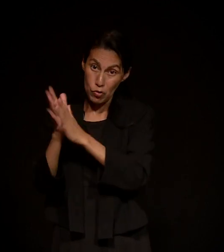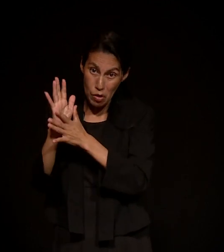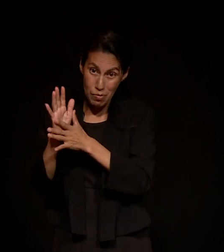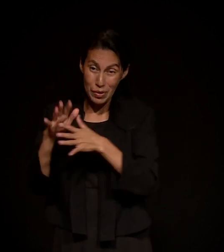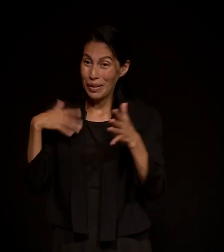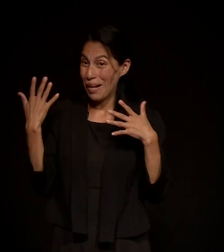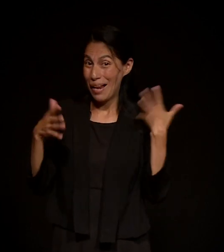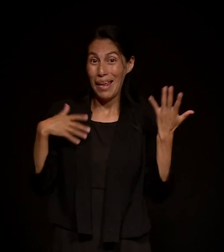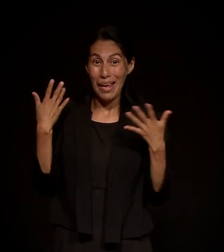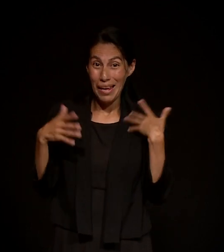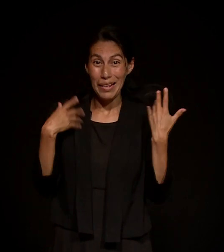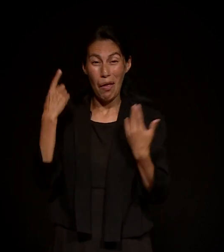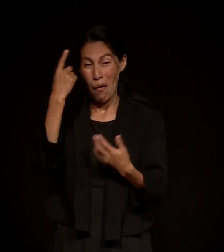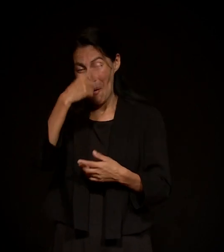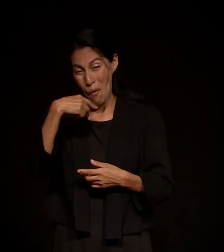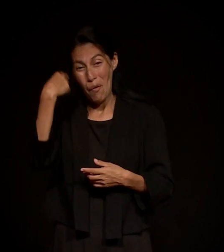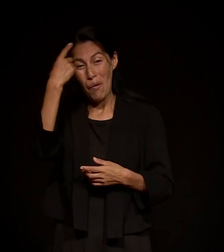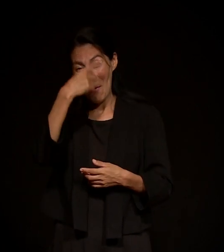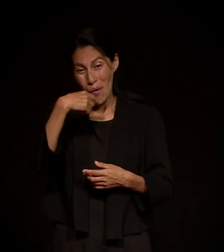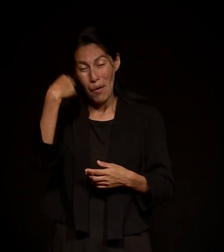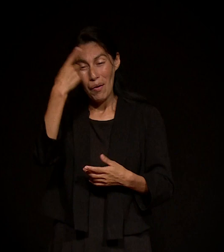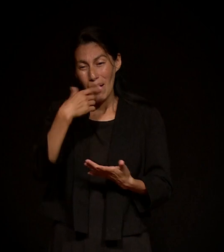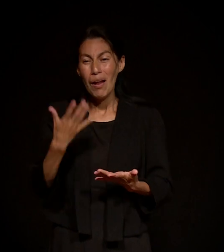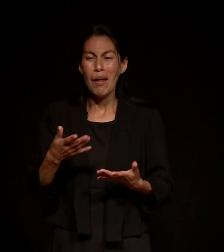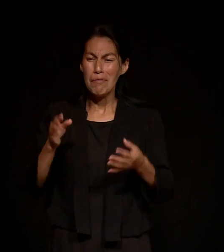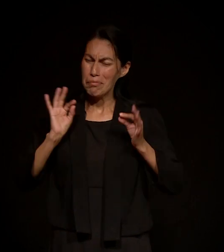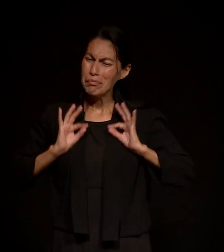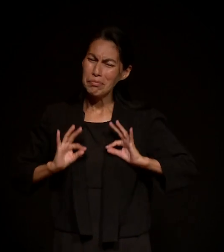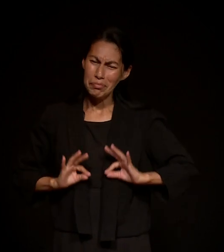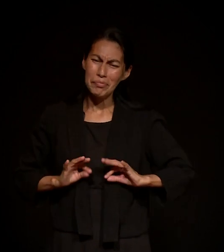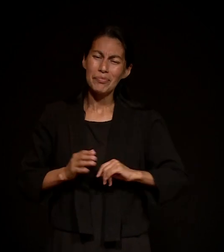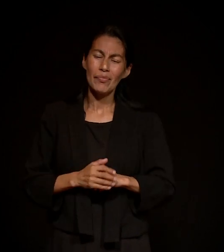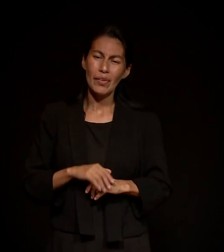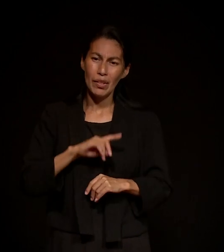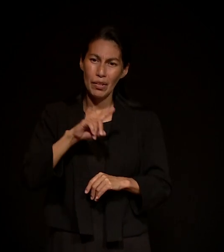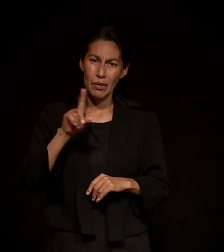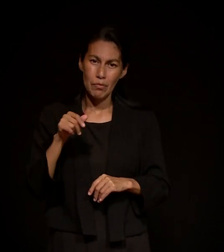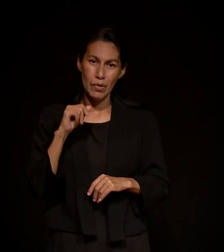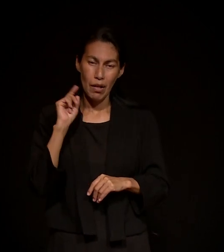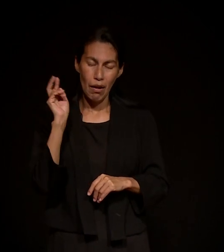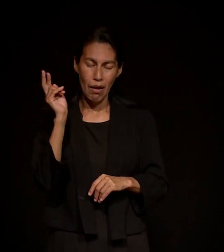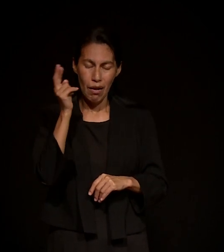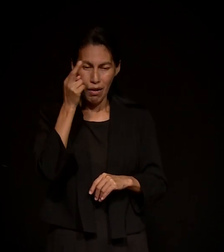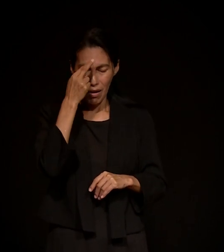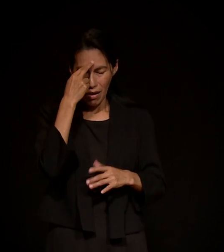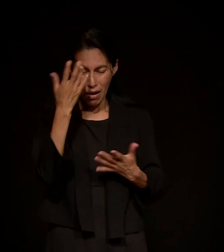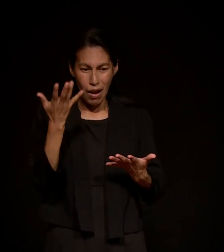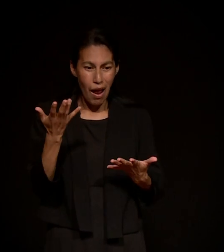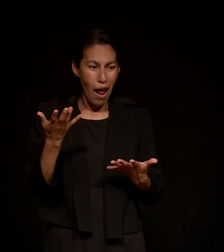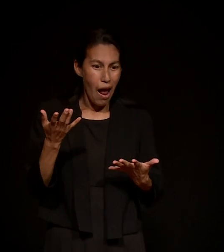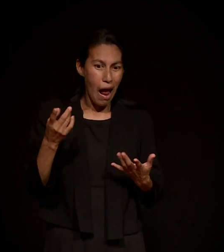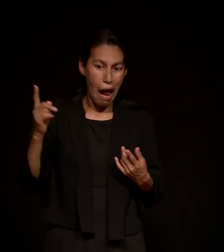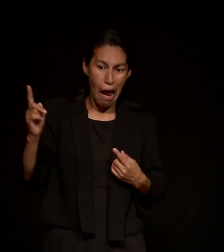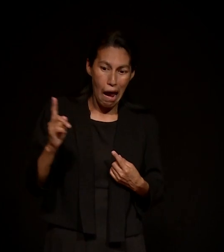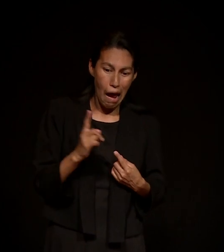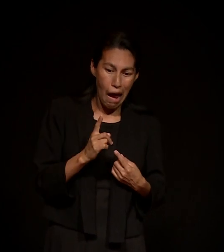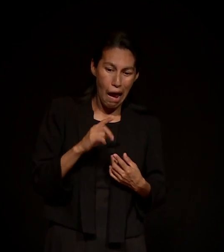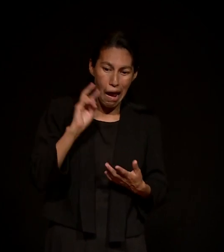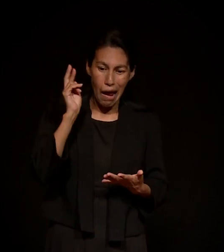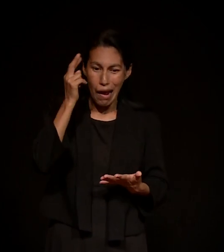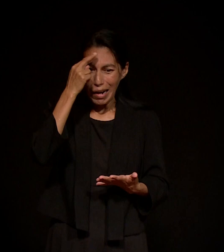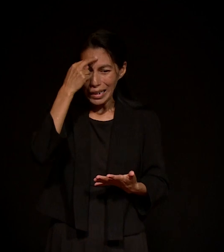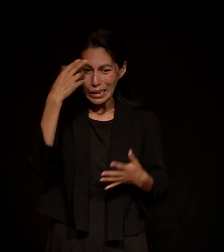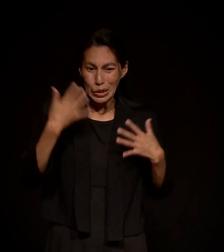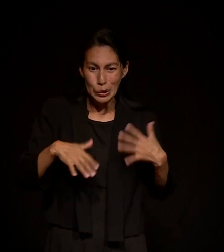divertimos mucho ahí, nos fuimos, estuvimos bastantes horas ahí y cuando regresamos nos acordamos y dijimos, ¿dónde